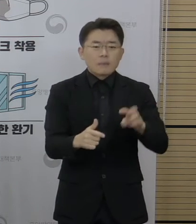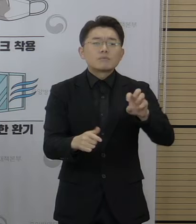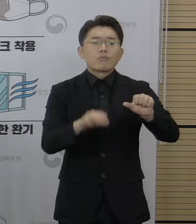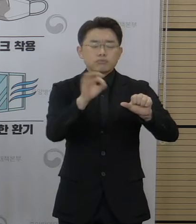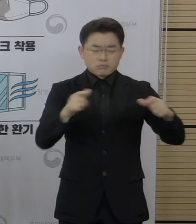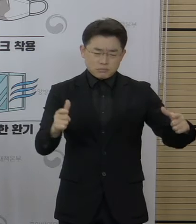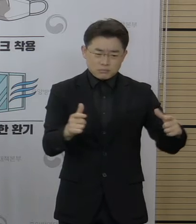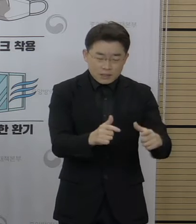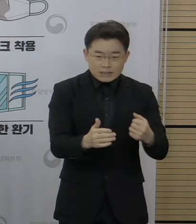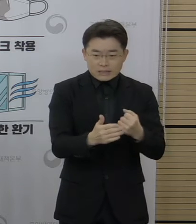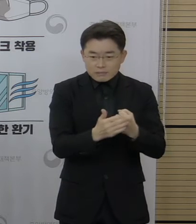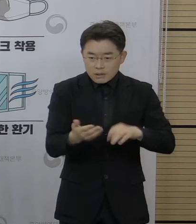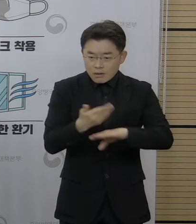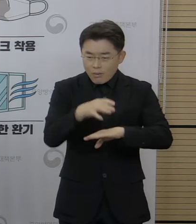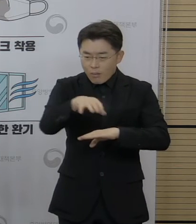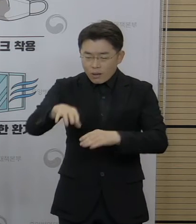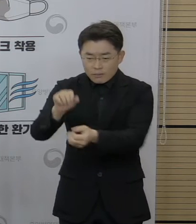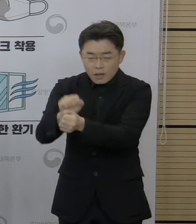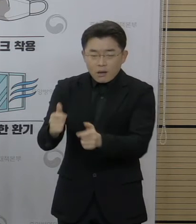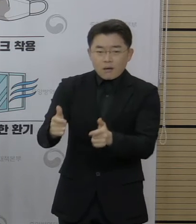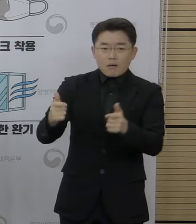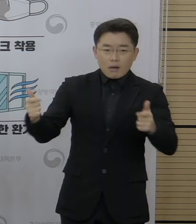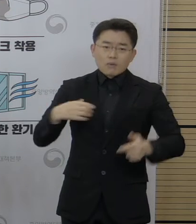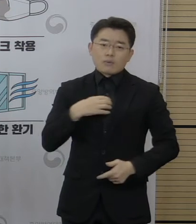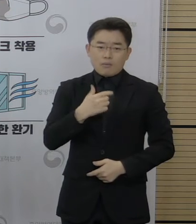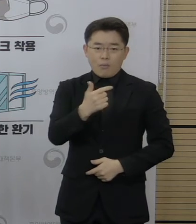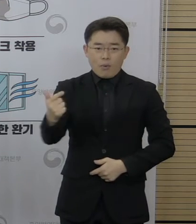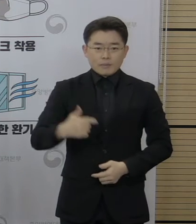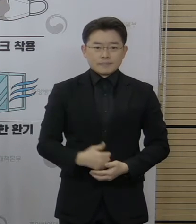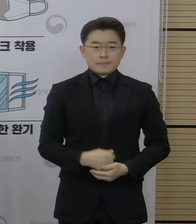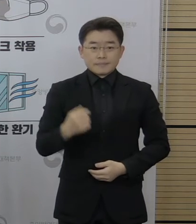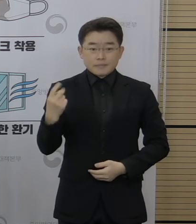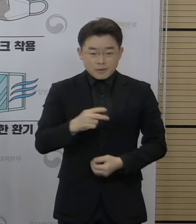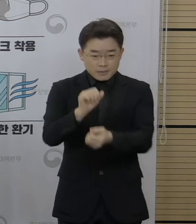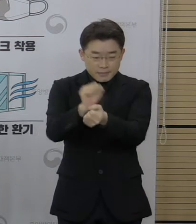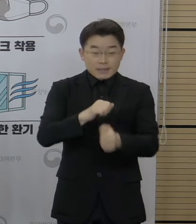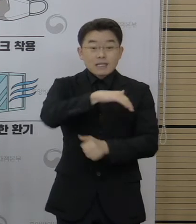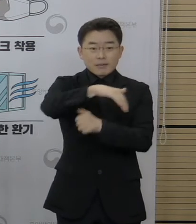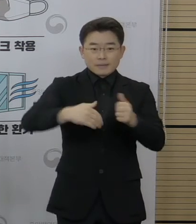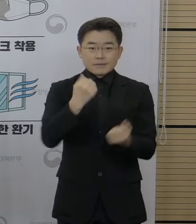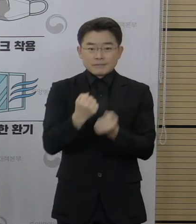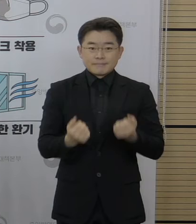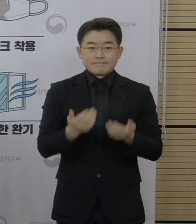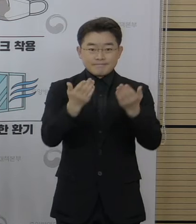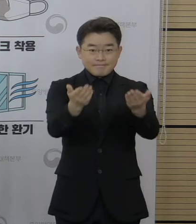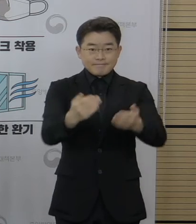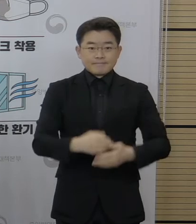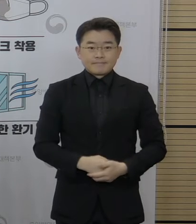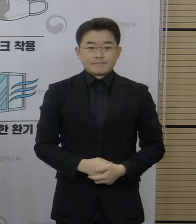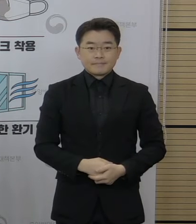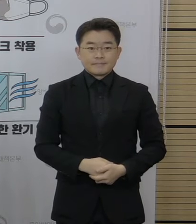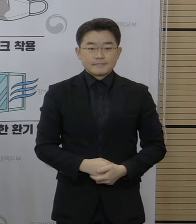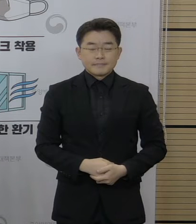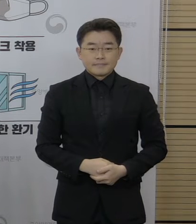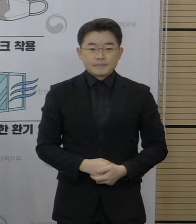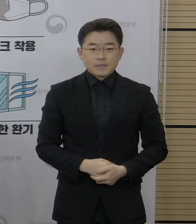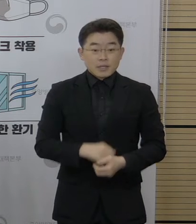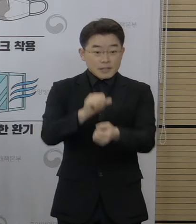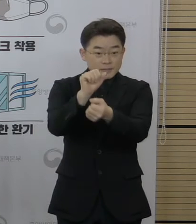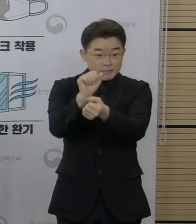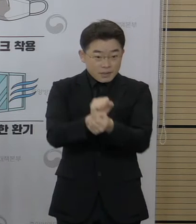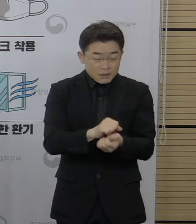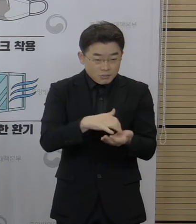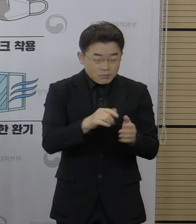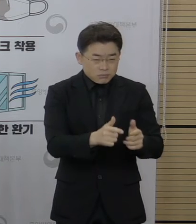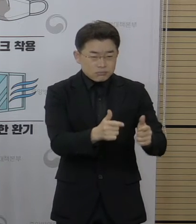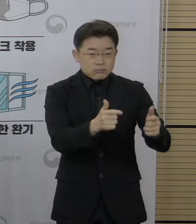도출 위험이 증가하고 있습니다 두번째 발생 상황에 대해서는 신규 위증 증 환자 수